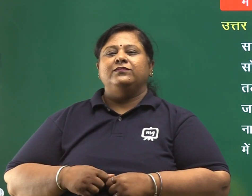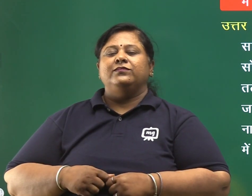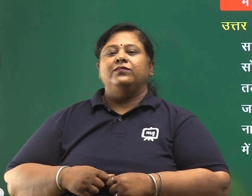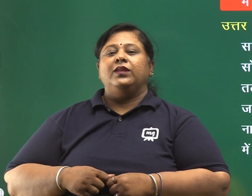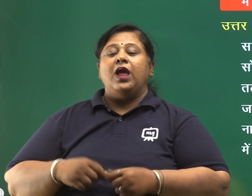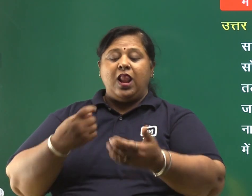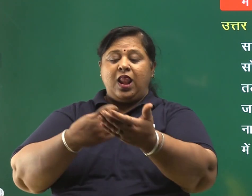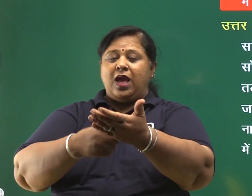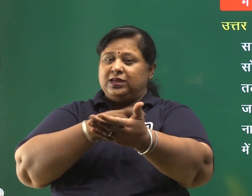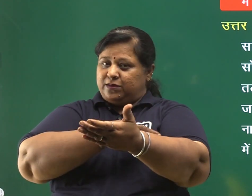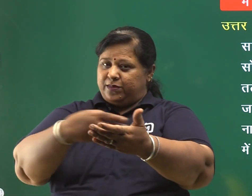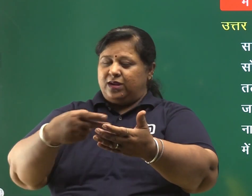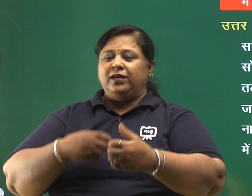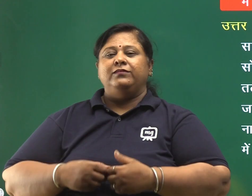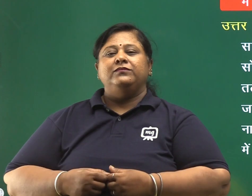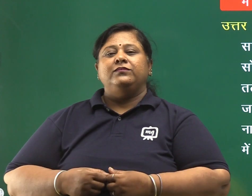राजप्पा ने